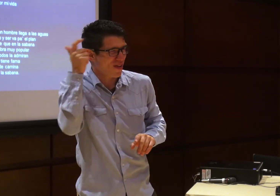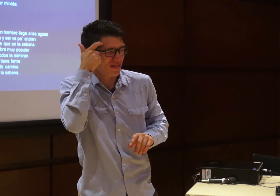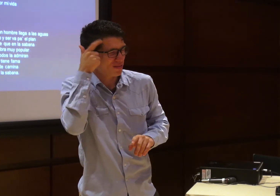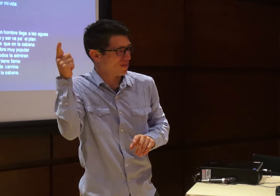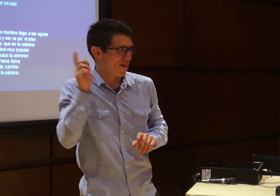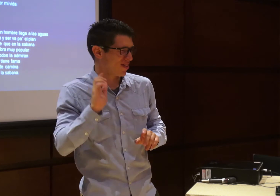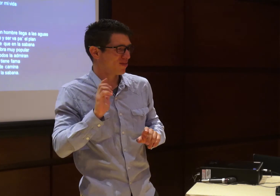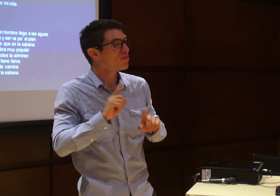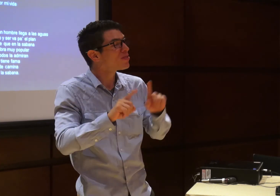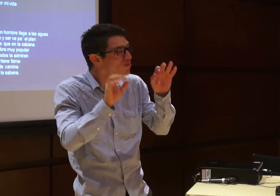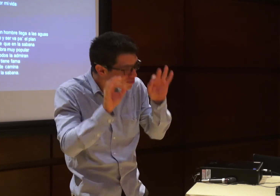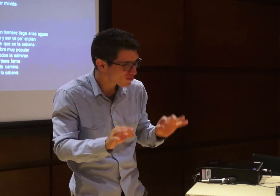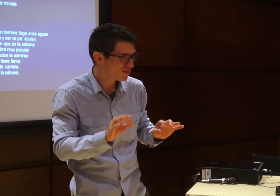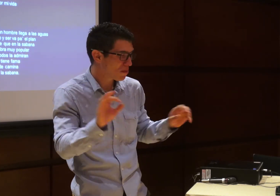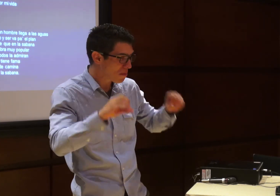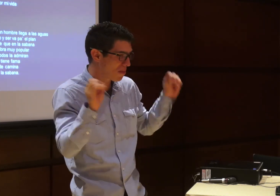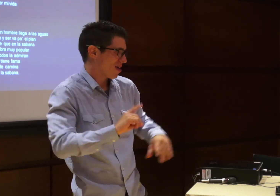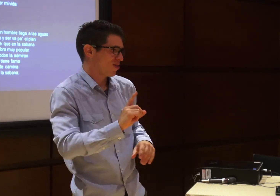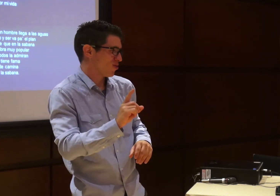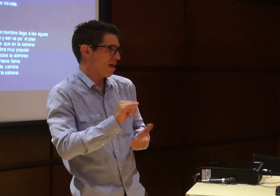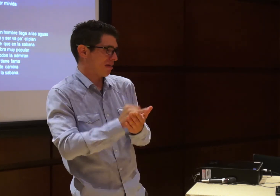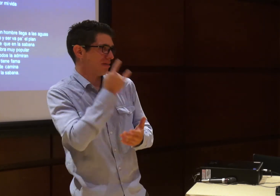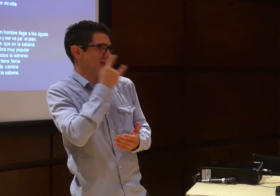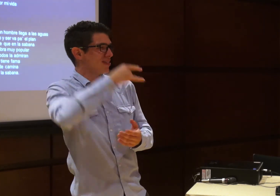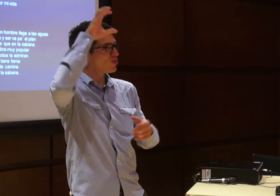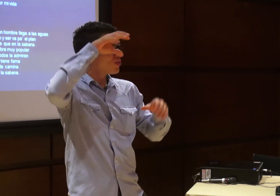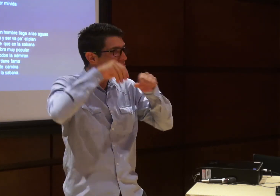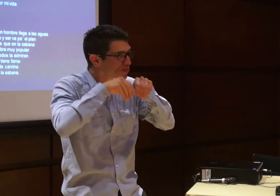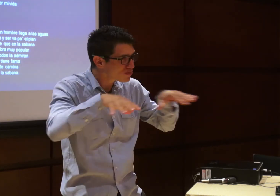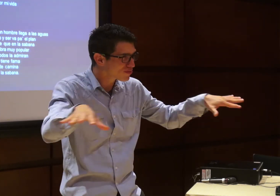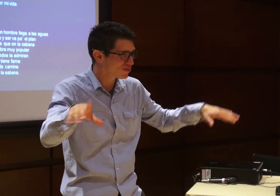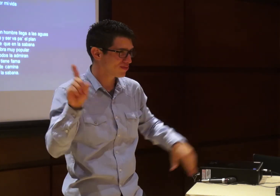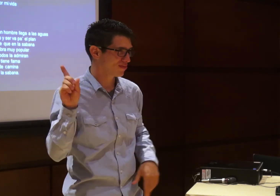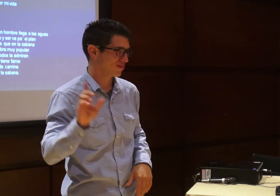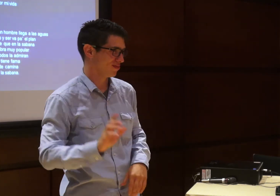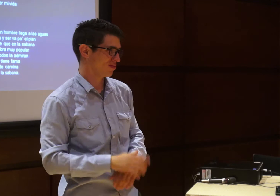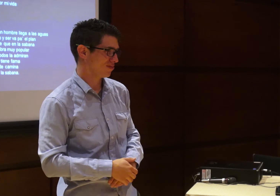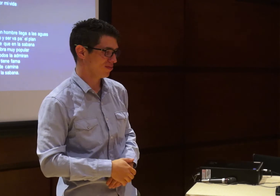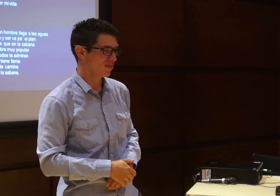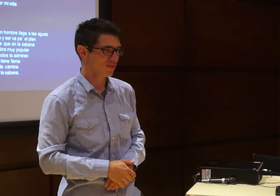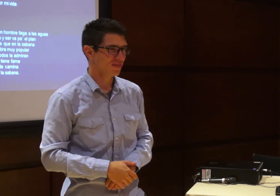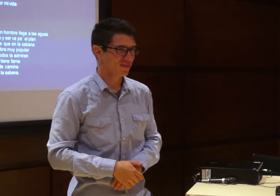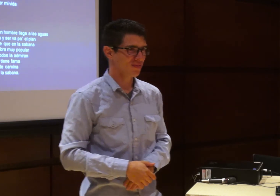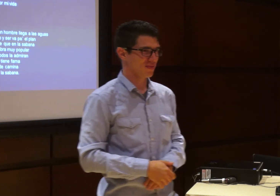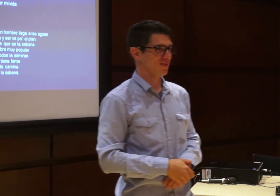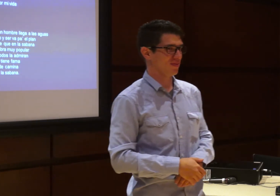a Leandro para que les diera información sobre su futuro, que con quién se iba a casar, que quién iba a ser el hombre de su